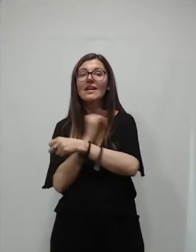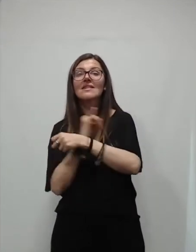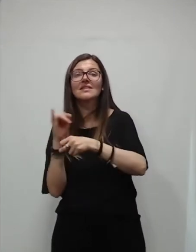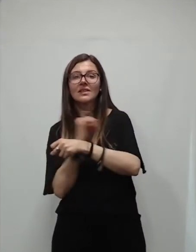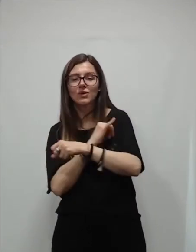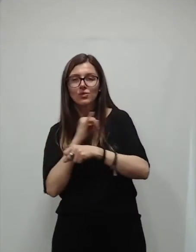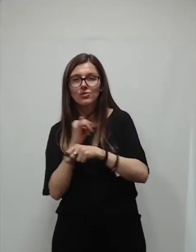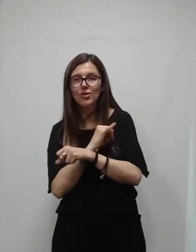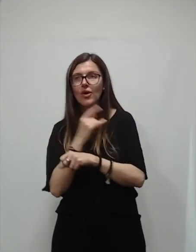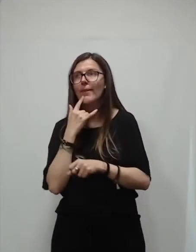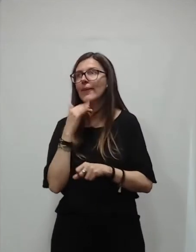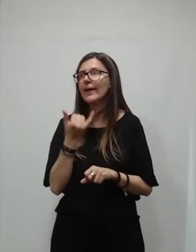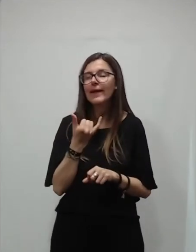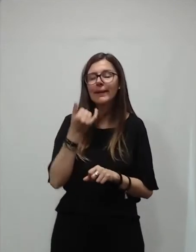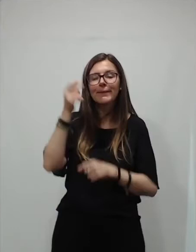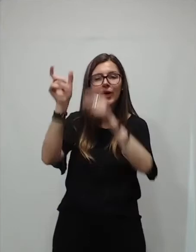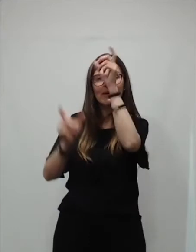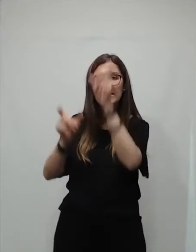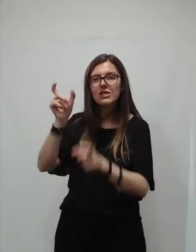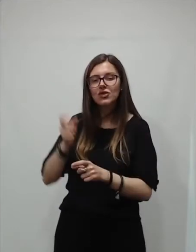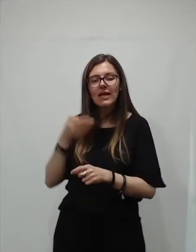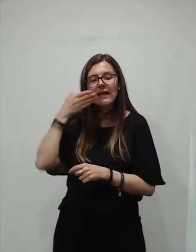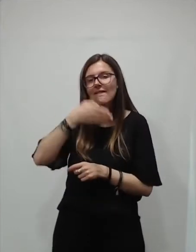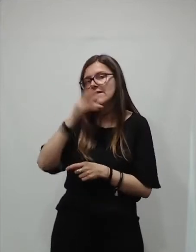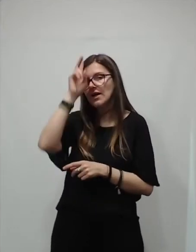judiciales que están cumpliendo medidas de seguridad